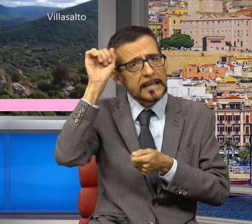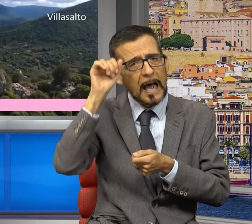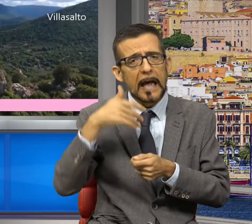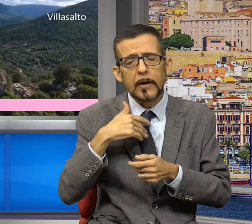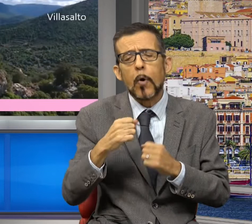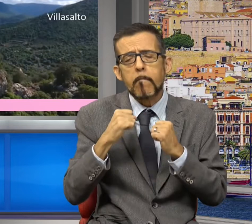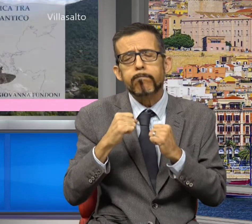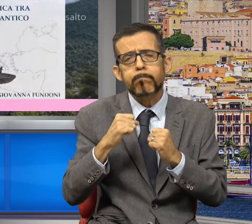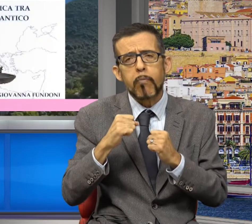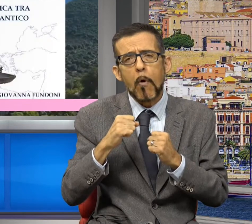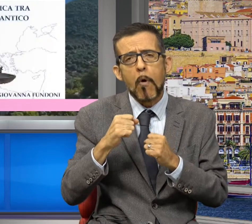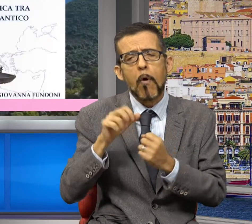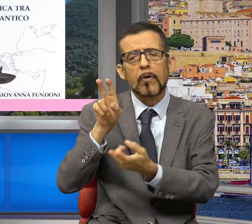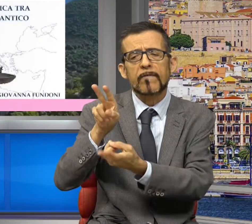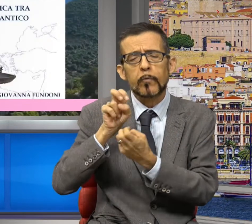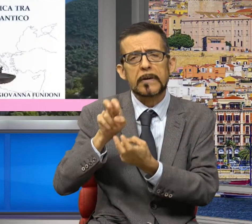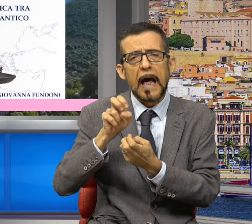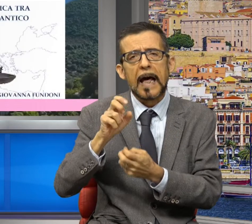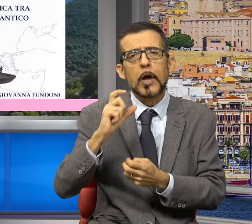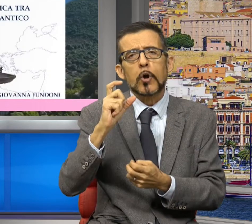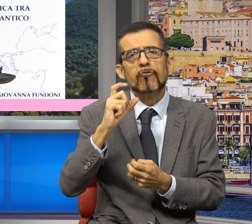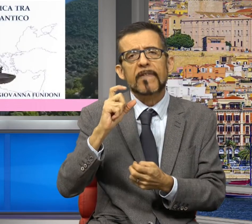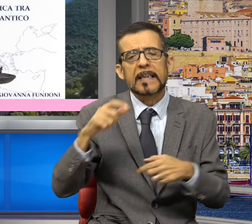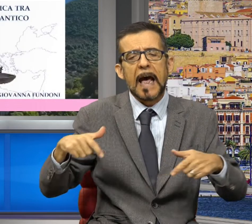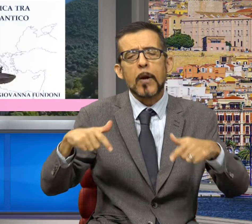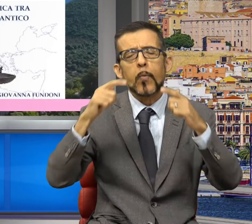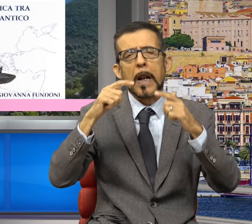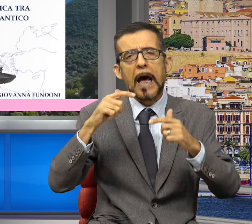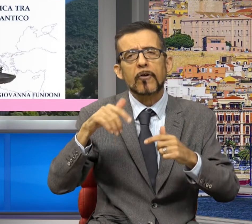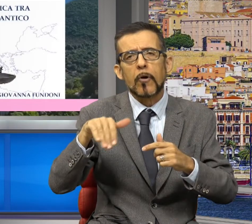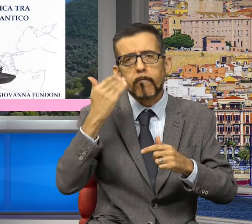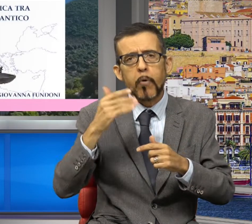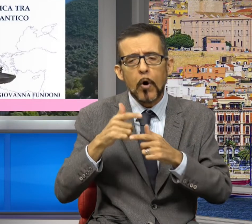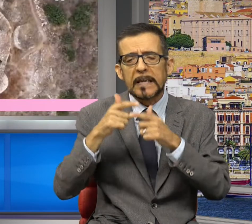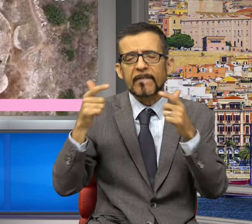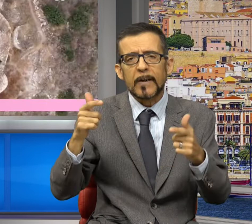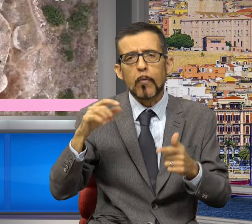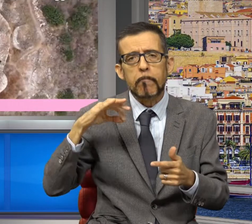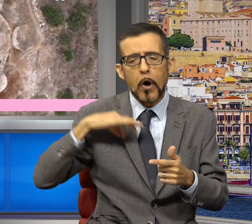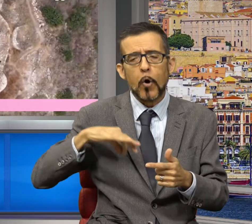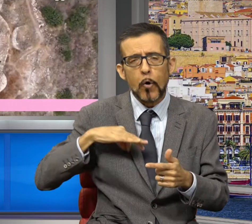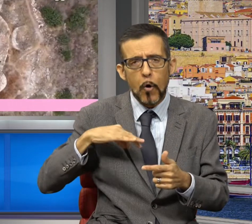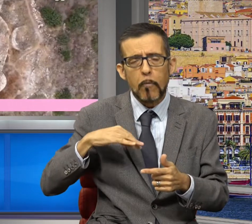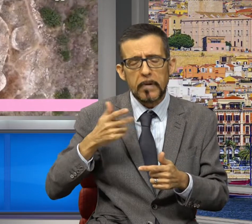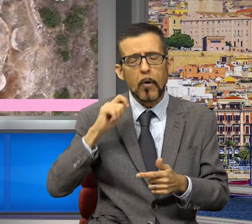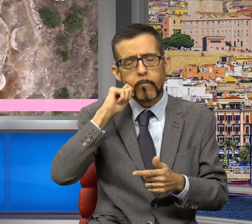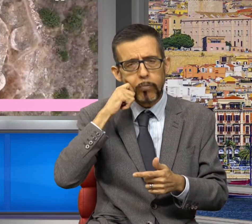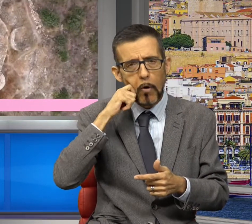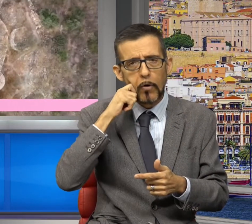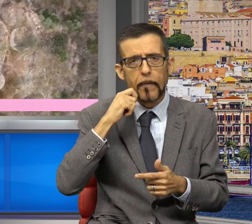una ricchezza talmente importante che può essere un volano di sviluppo economico sostenibile straordinario. Tra le materie più significative affrontate